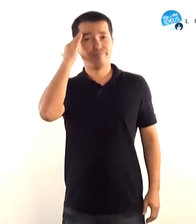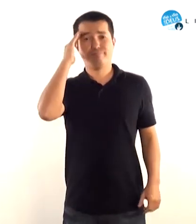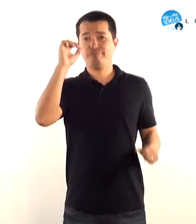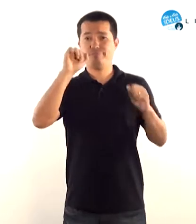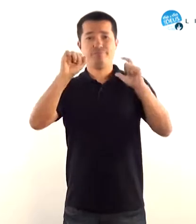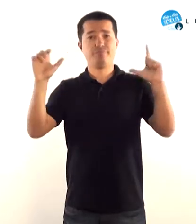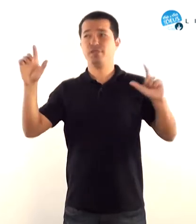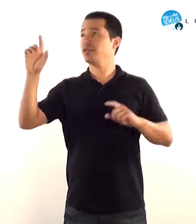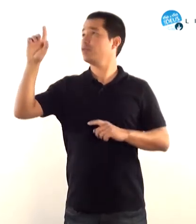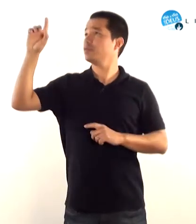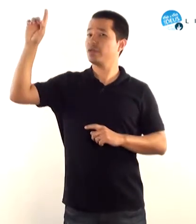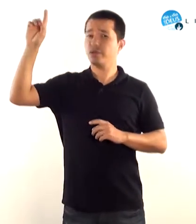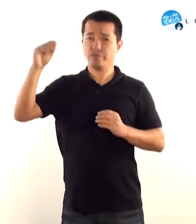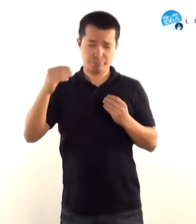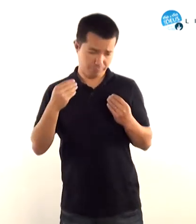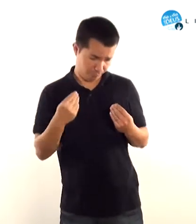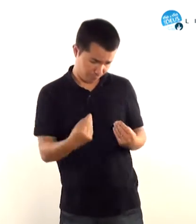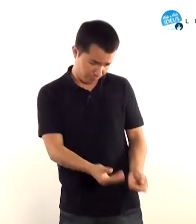eles tinham era bondade do Senhor.